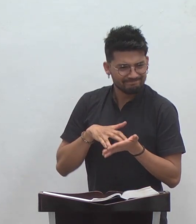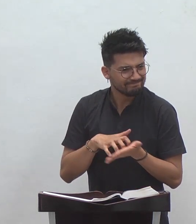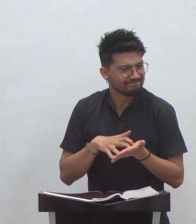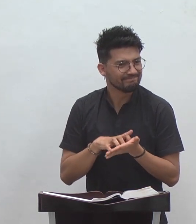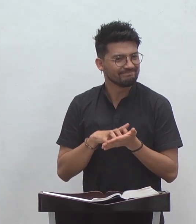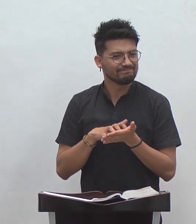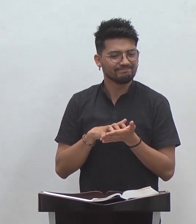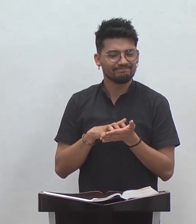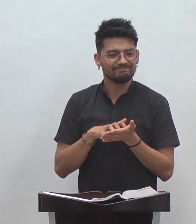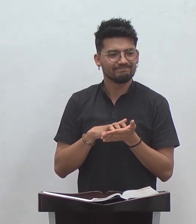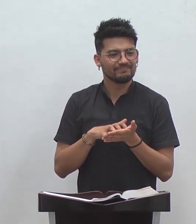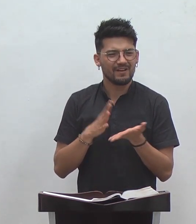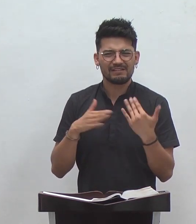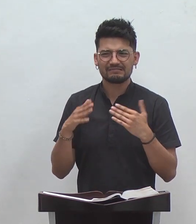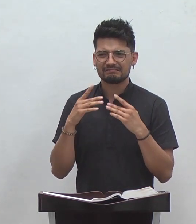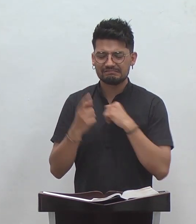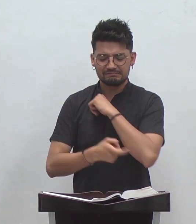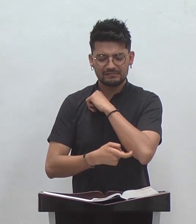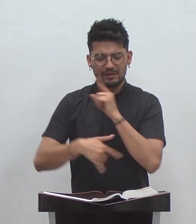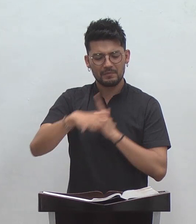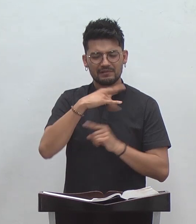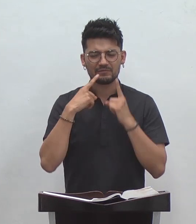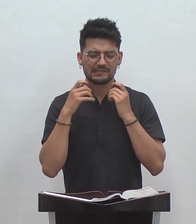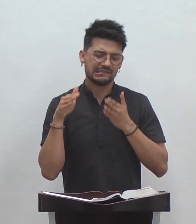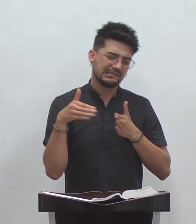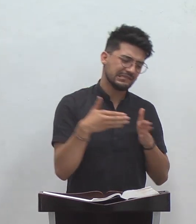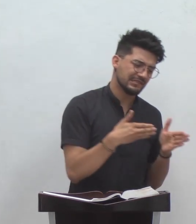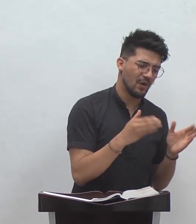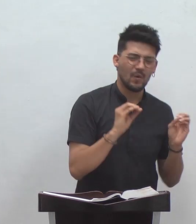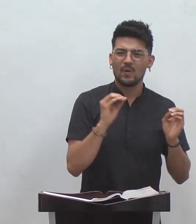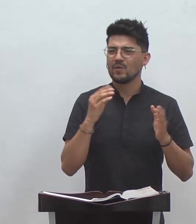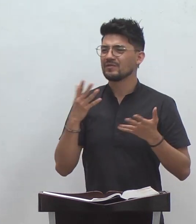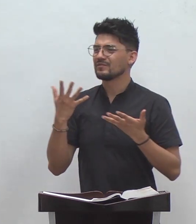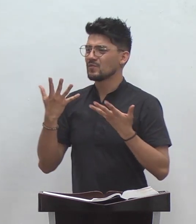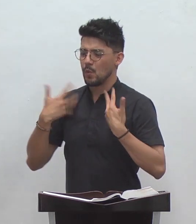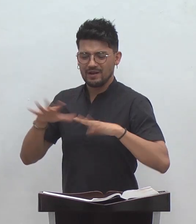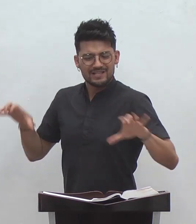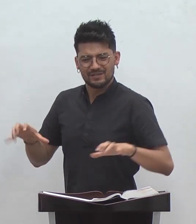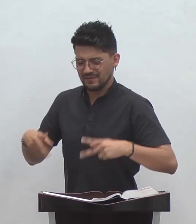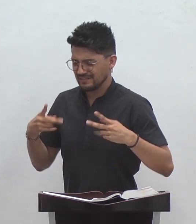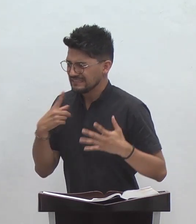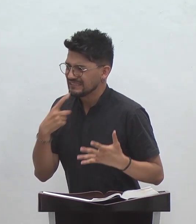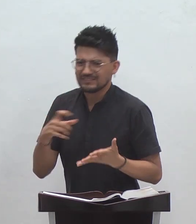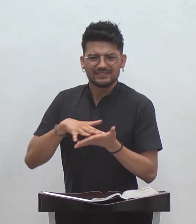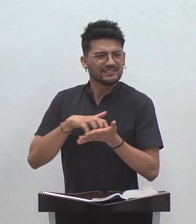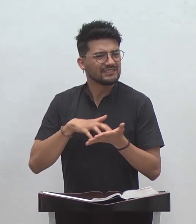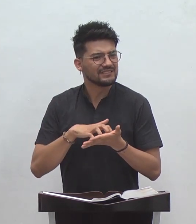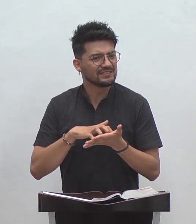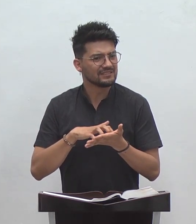¿Cuánto tiempo quizás usted ha sentido su vida de fe debilitada y ha sido tentado y ha sido desviado para no hacer la